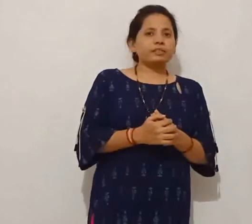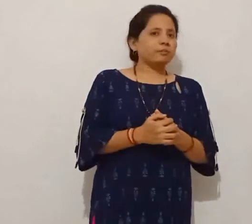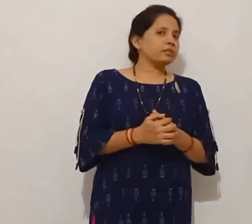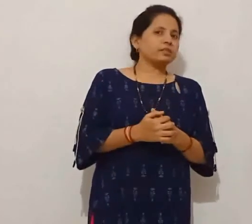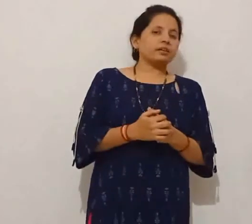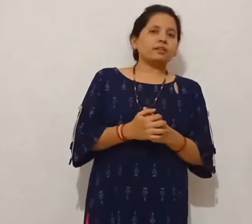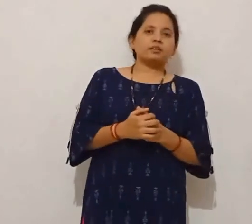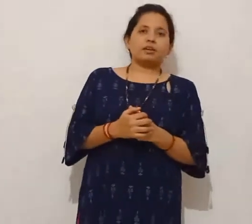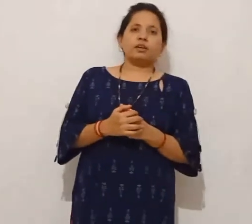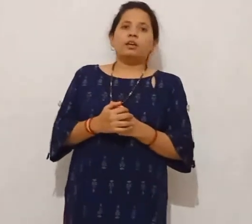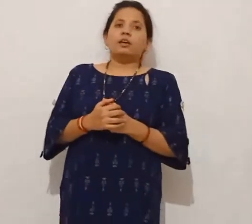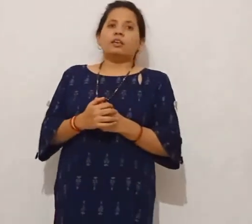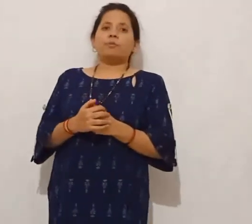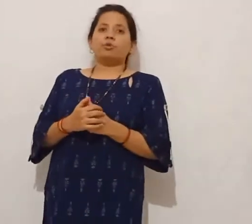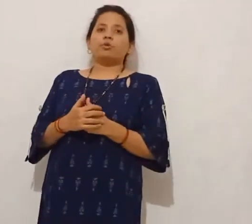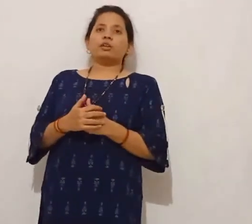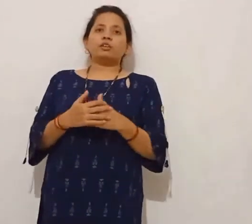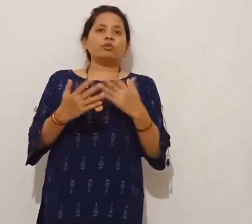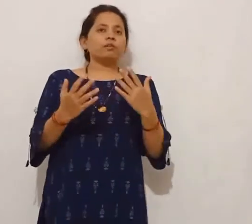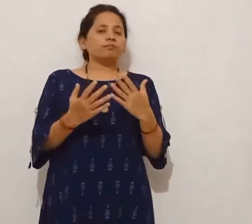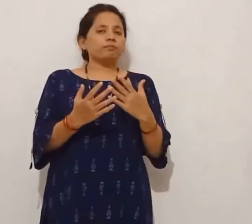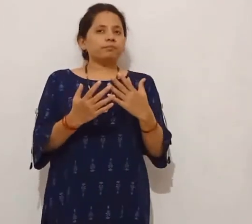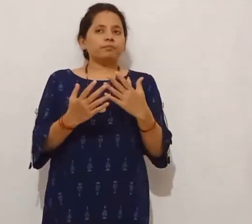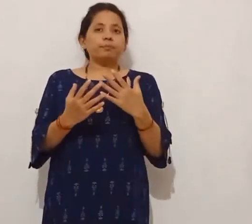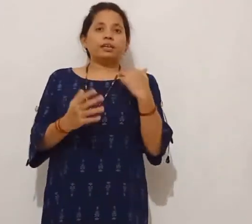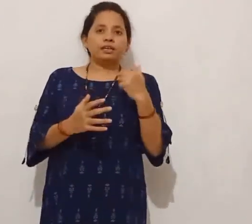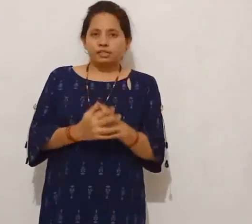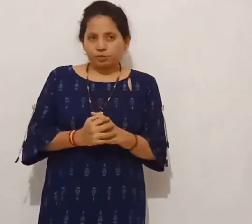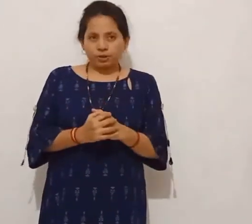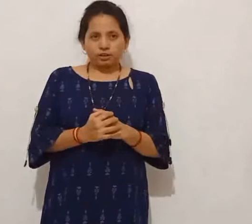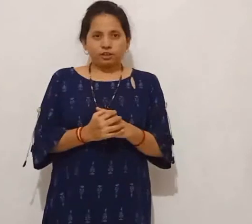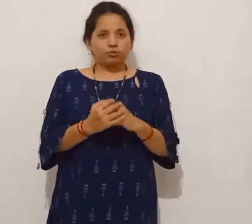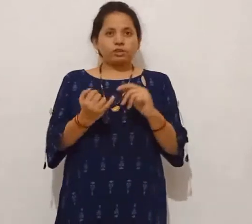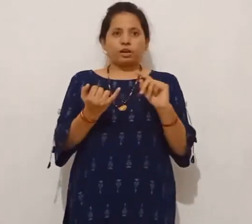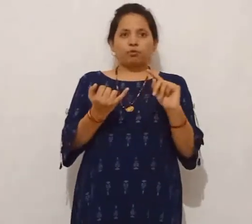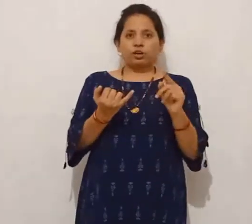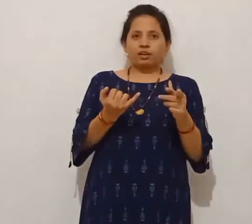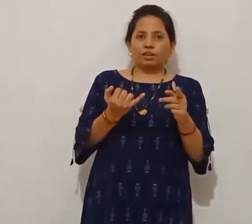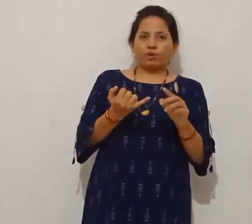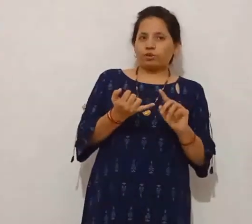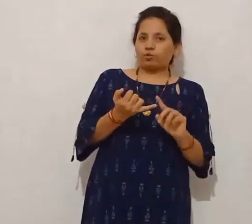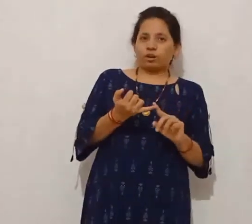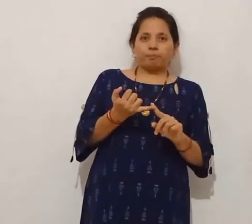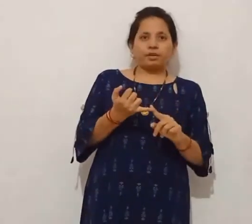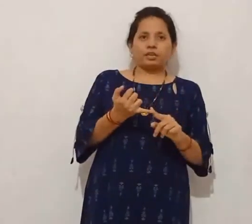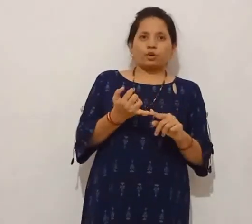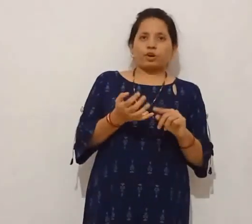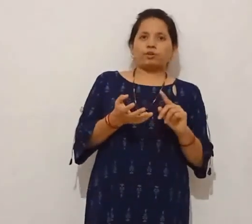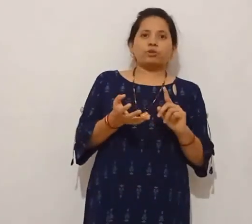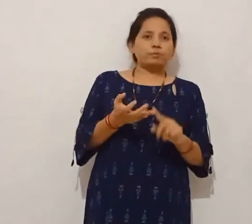हम अंडरस्टैंड करते हैं कि हमको यदि कोई पनीर की सब्जी बनानी है तो उसके लिए हमको क्या क्या रिक्वायर होगा? पनीर रिक्वायर होगा,